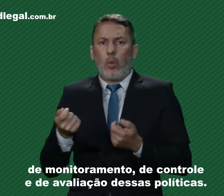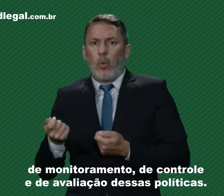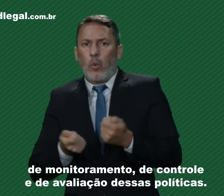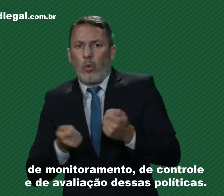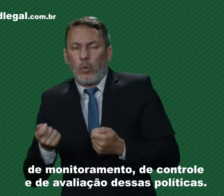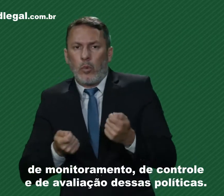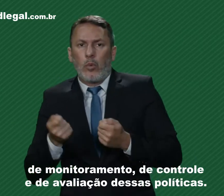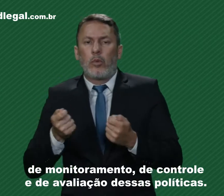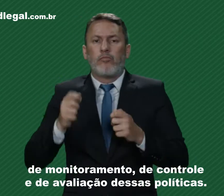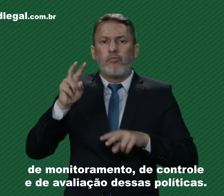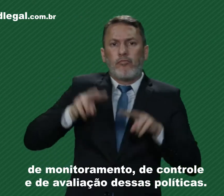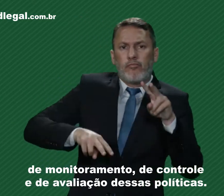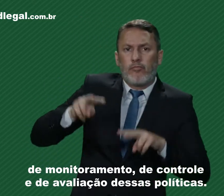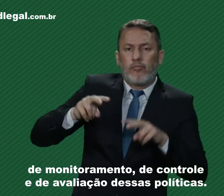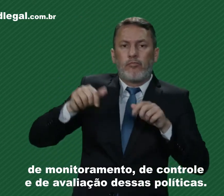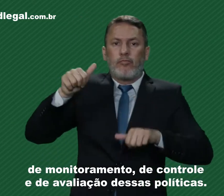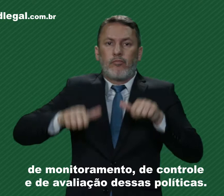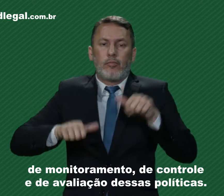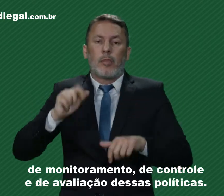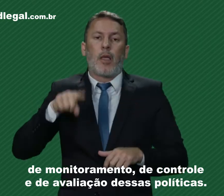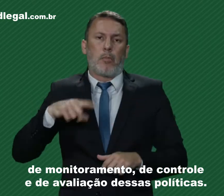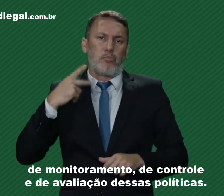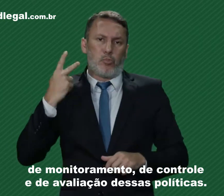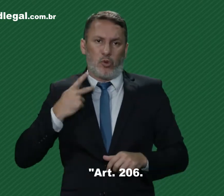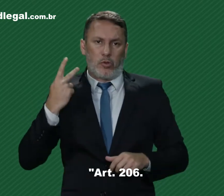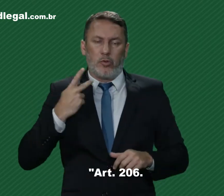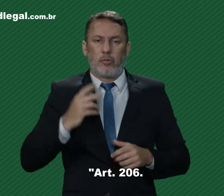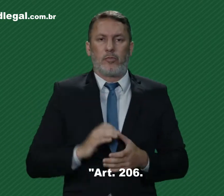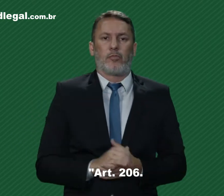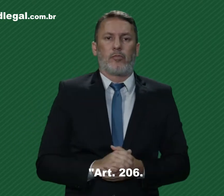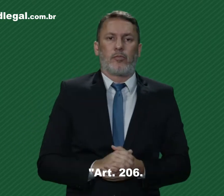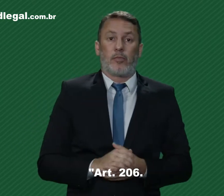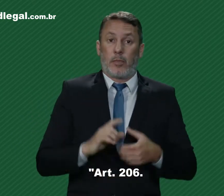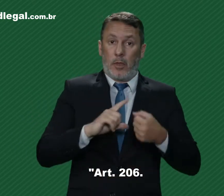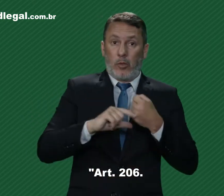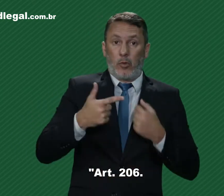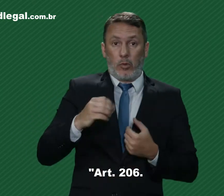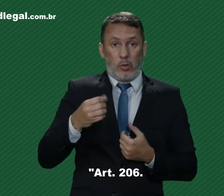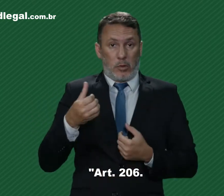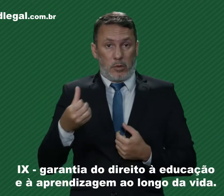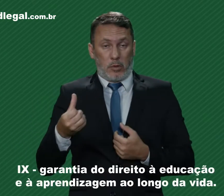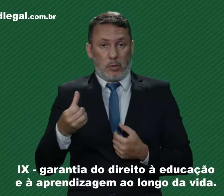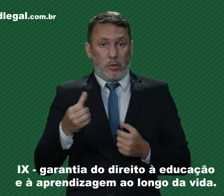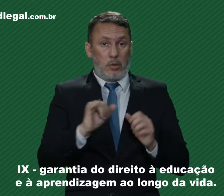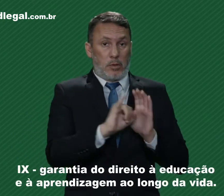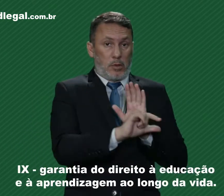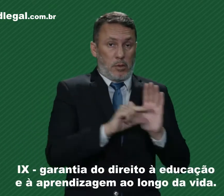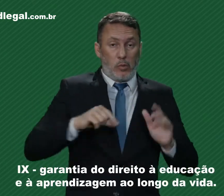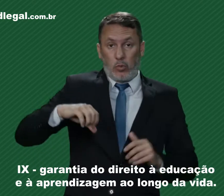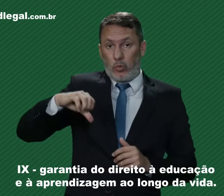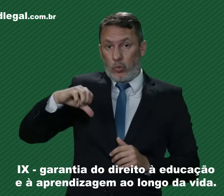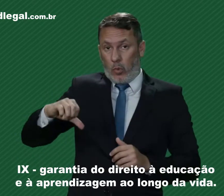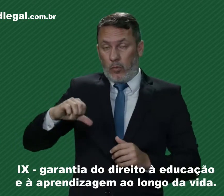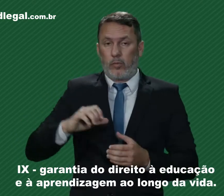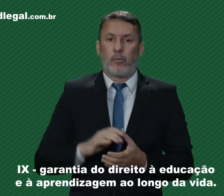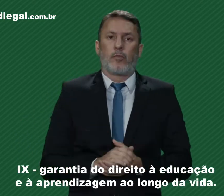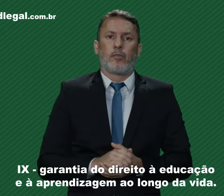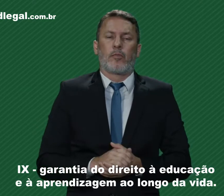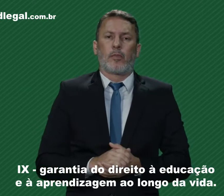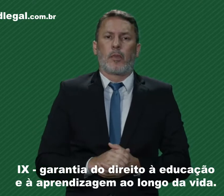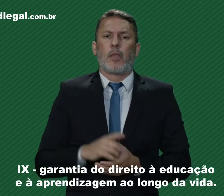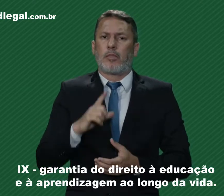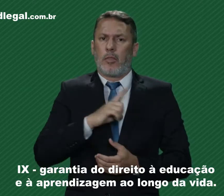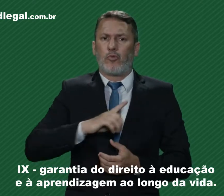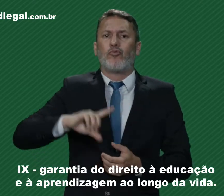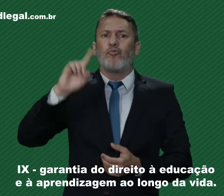de controle e de avaliação dessas políticas. Artigo 206. Inciso 9. Garantia